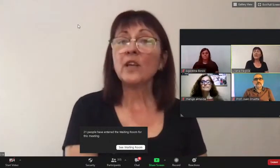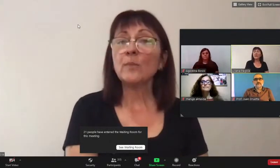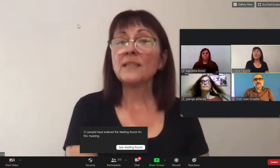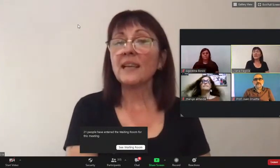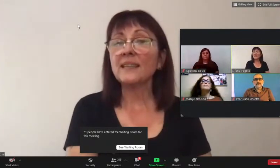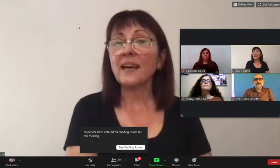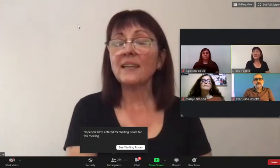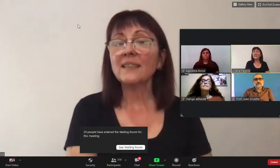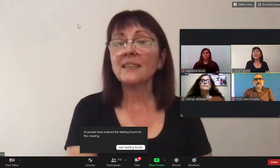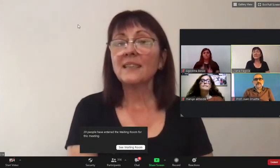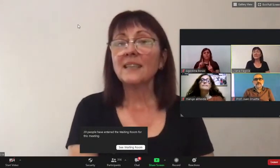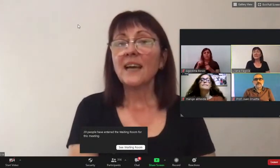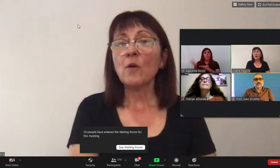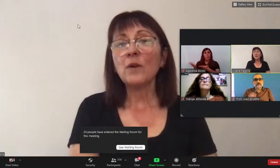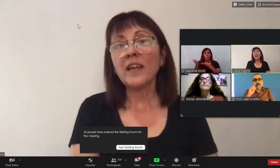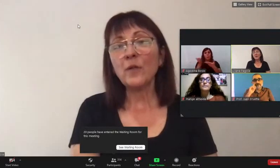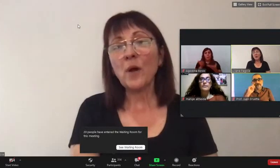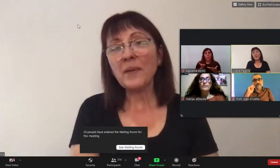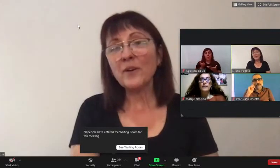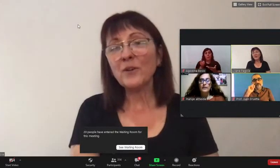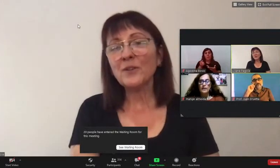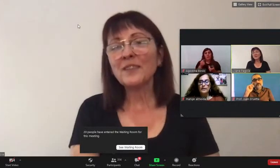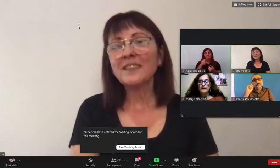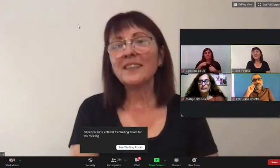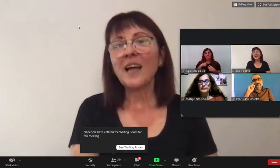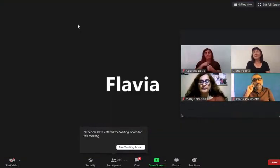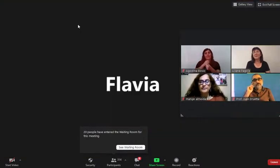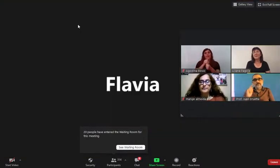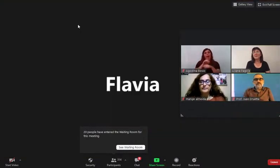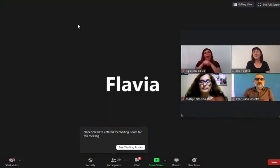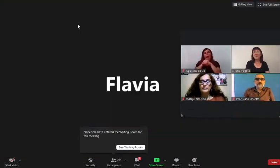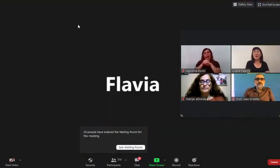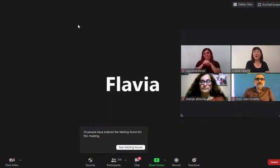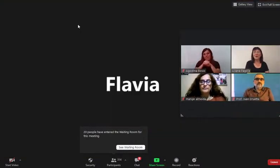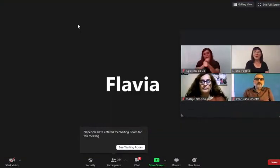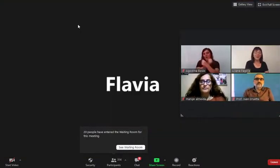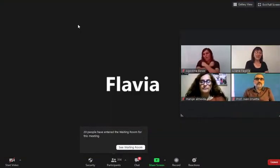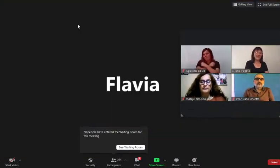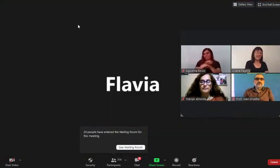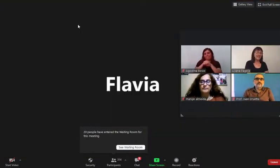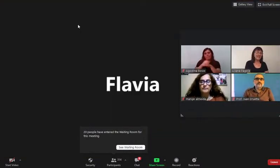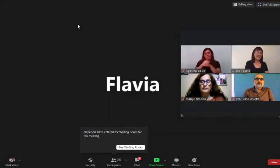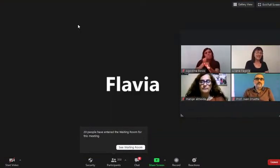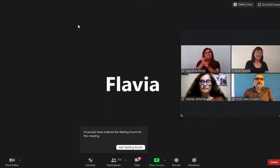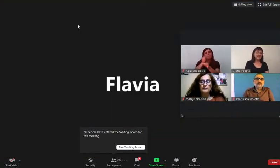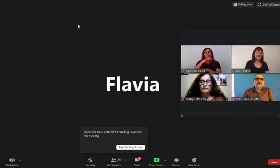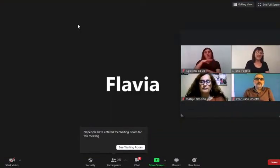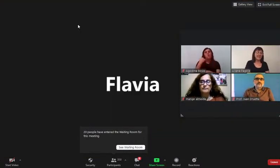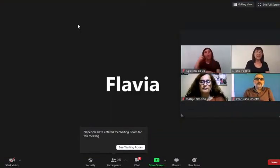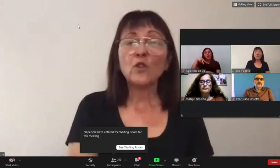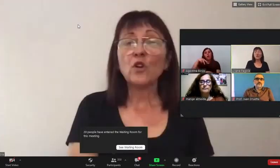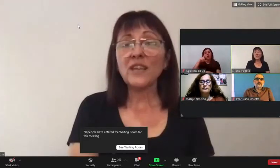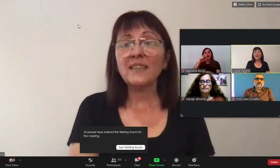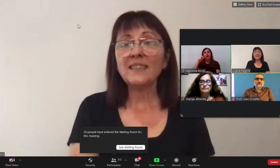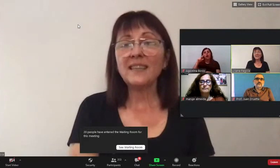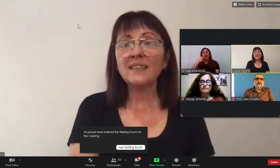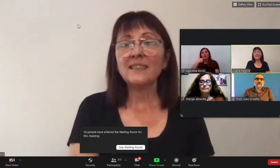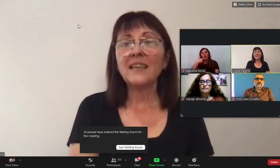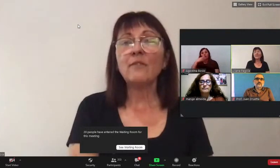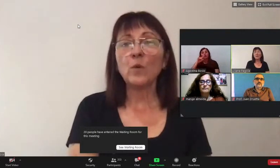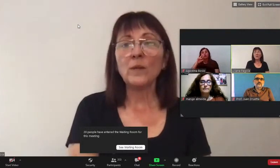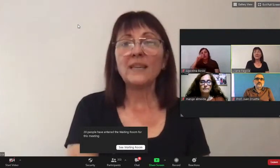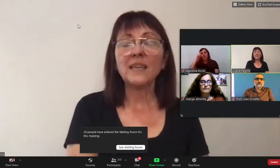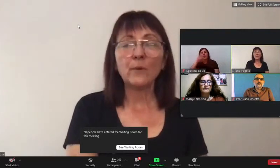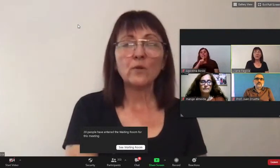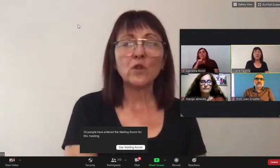También quiero presentar a un querido amigo, al profesor Juan Carlos Drueta, que es docente